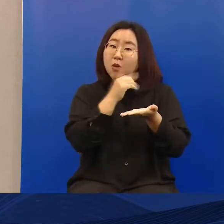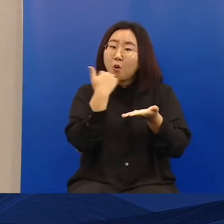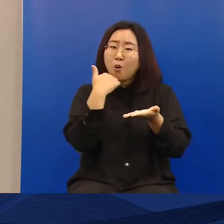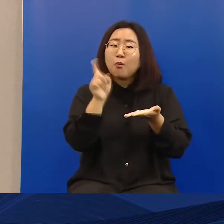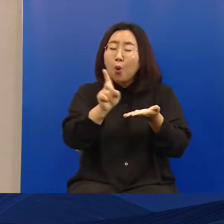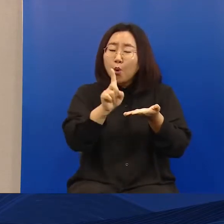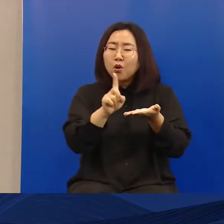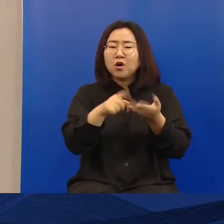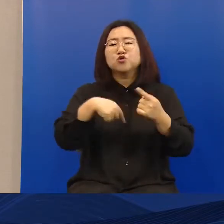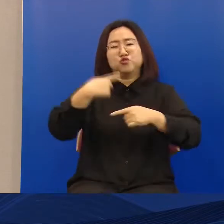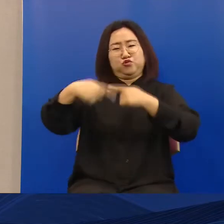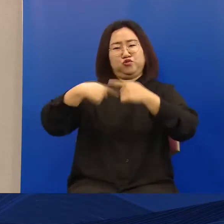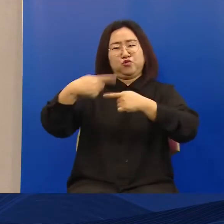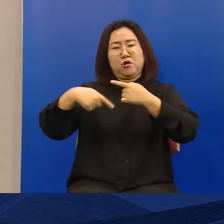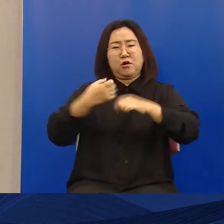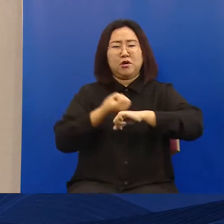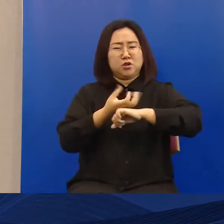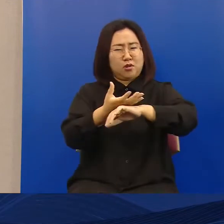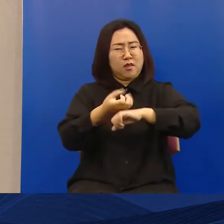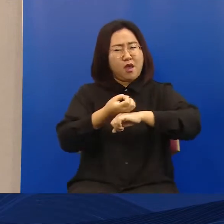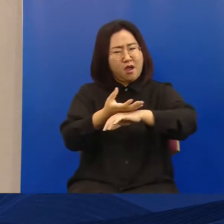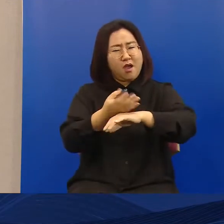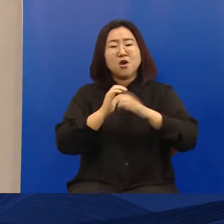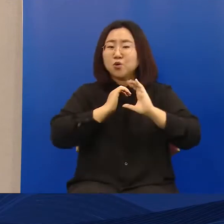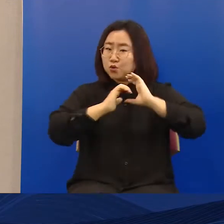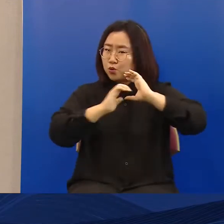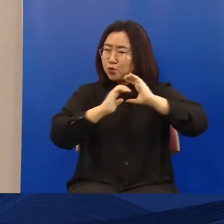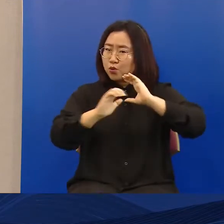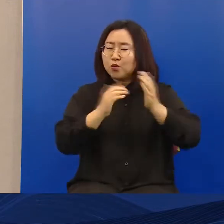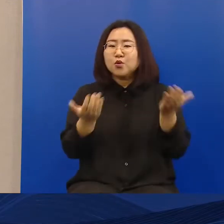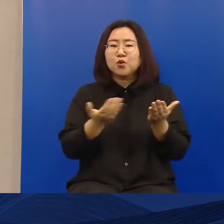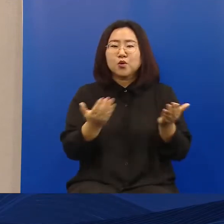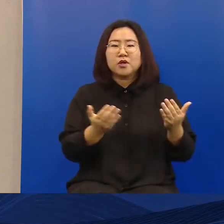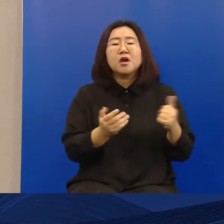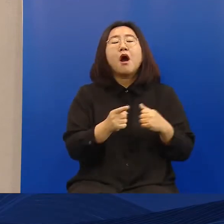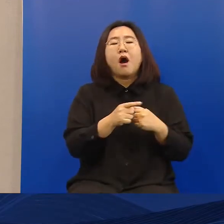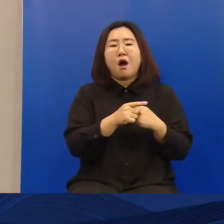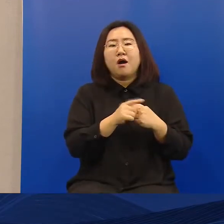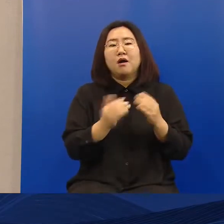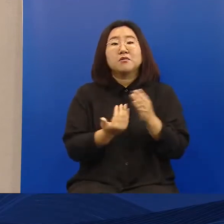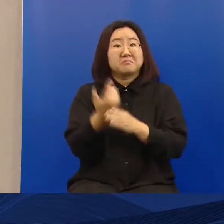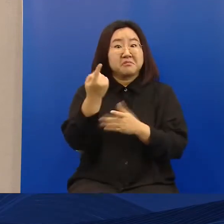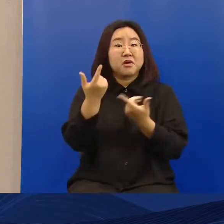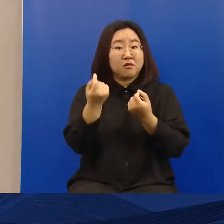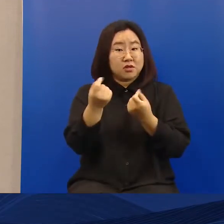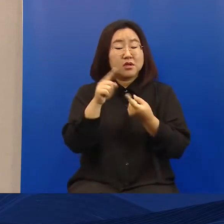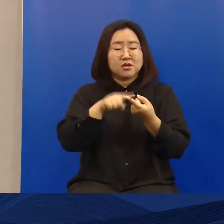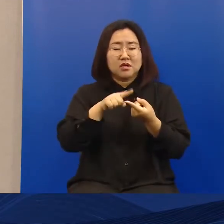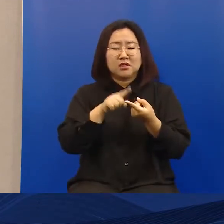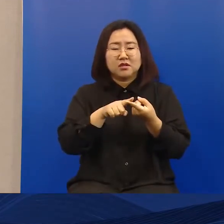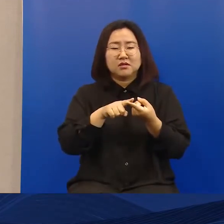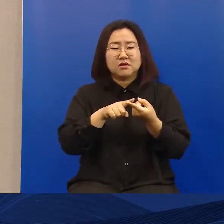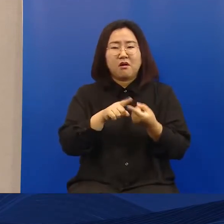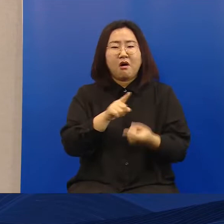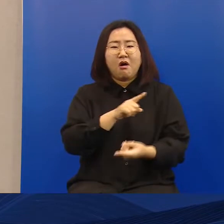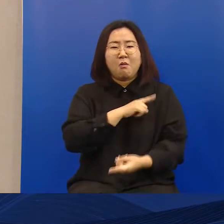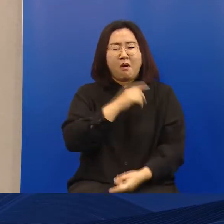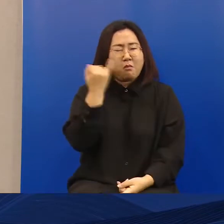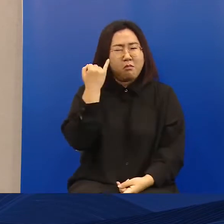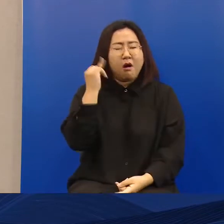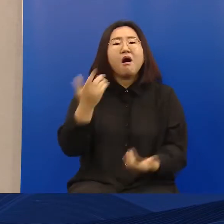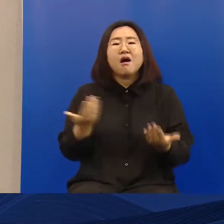수어로 알리고 전달하고 소통하는 일들이 이루어져 가게 된 것은 정말